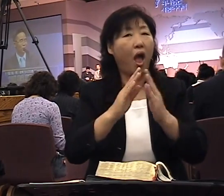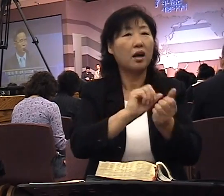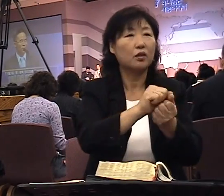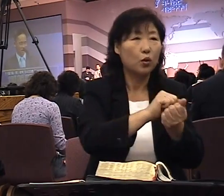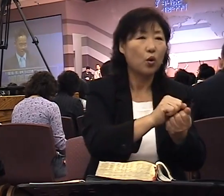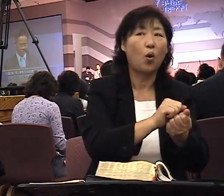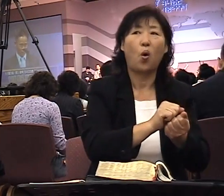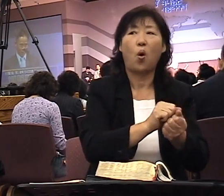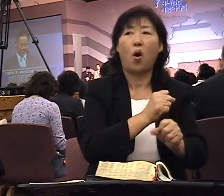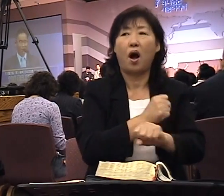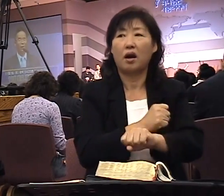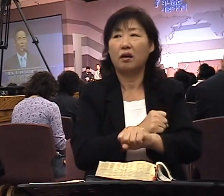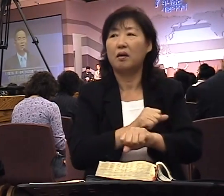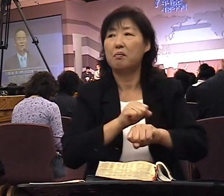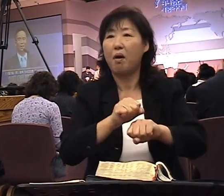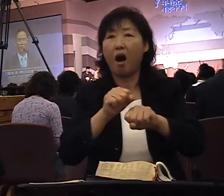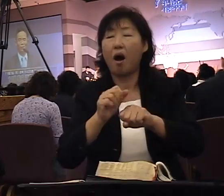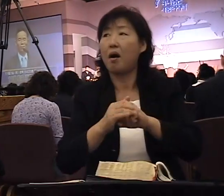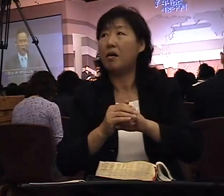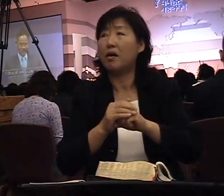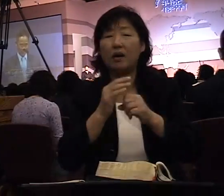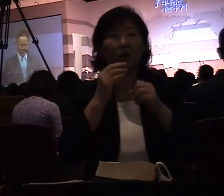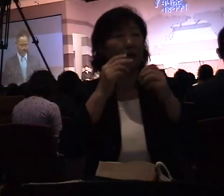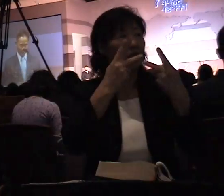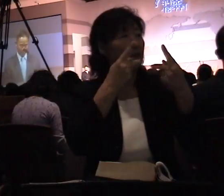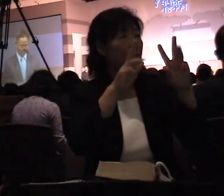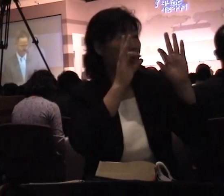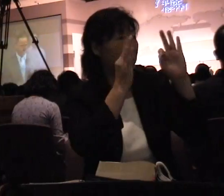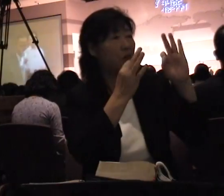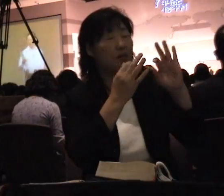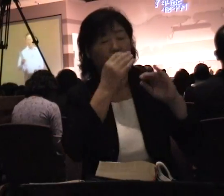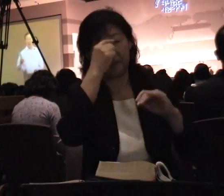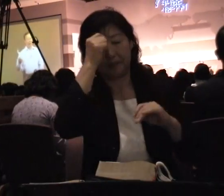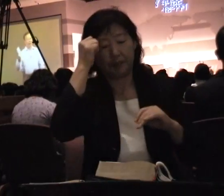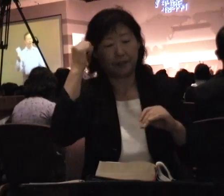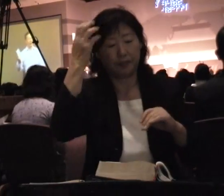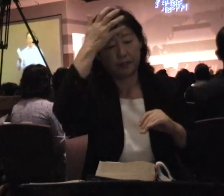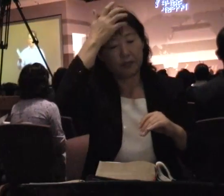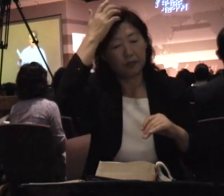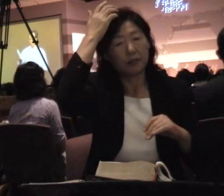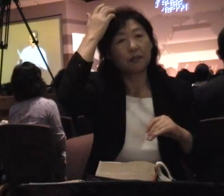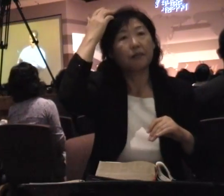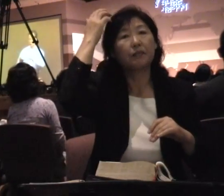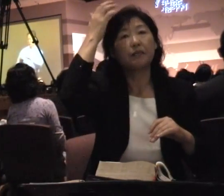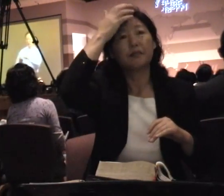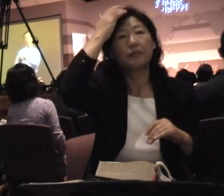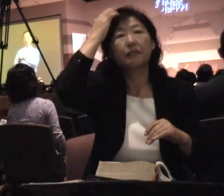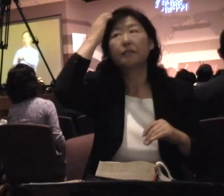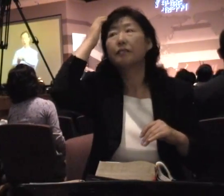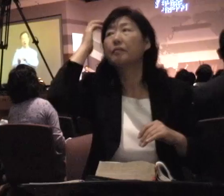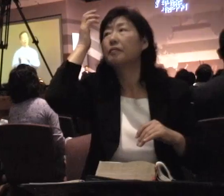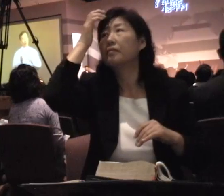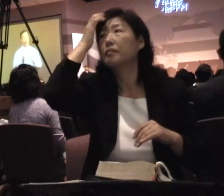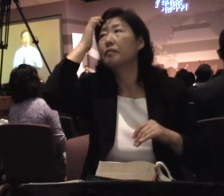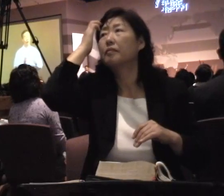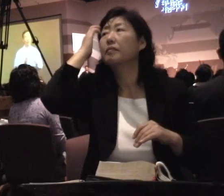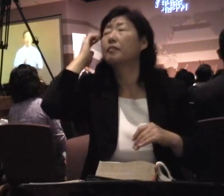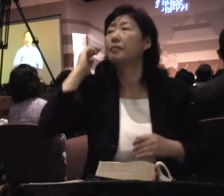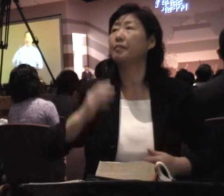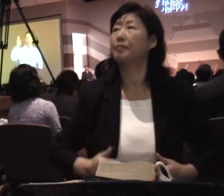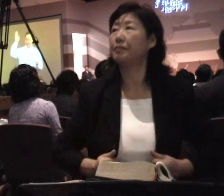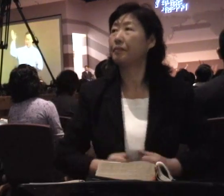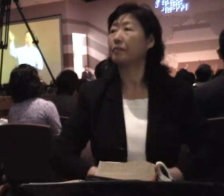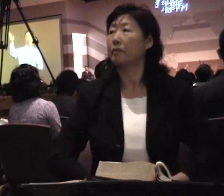참 수고들 많이 해주셨는데요. 영상 한번 보시겠습니다. The theme of today's vision worship, this month's vision